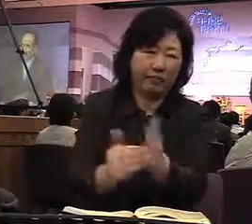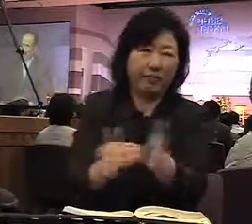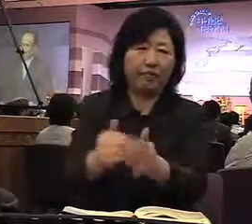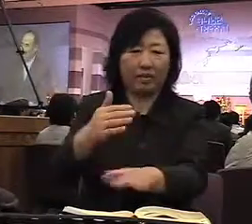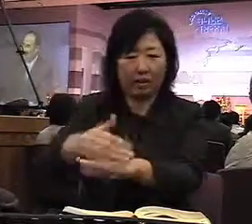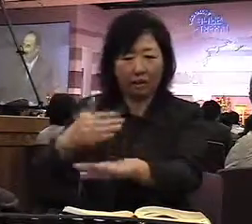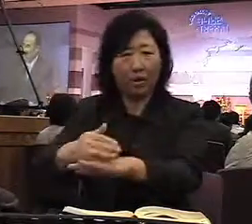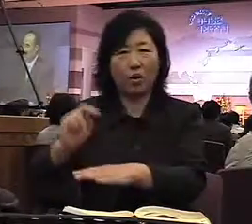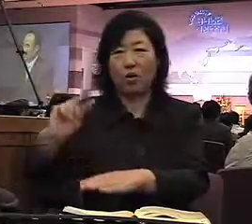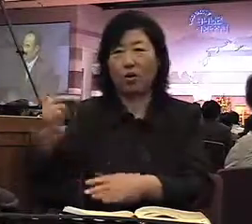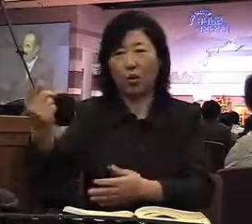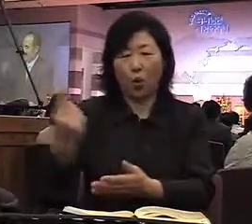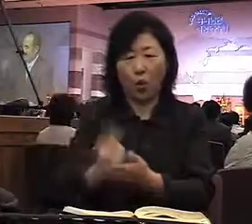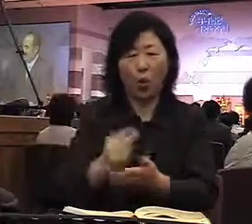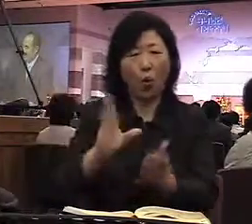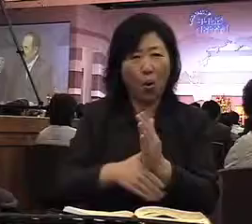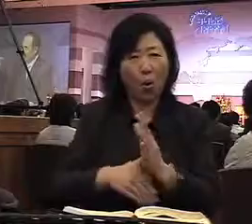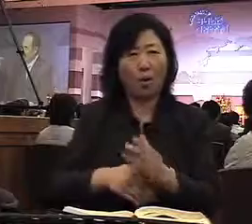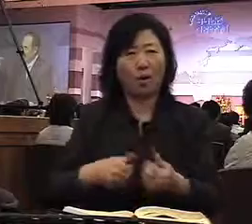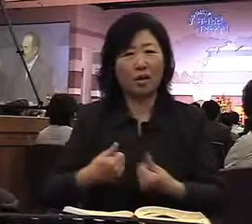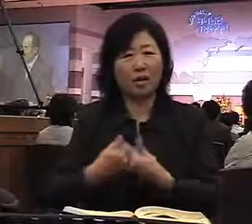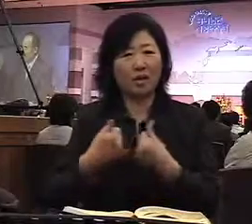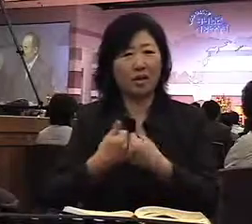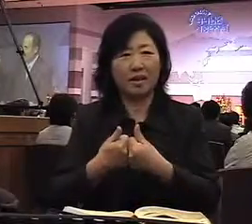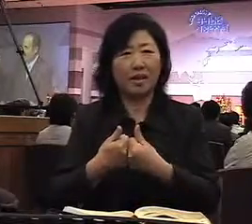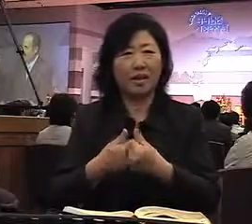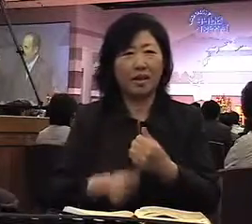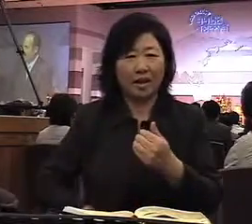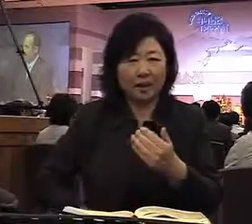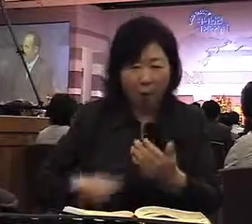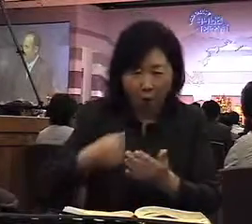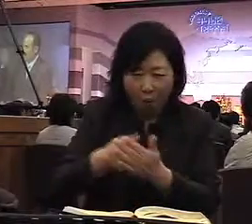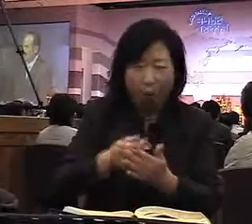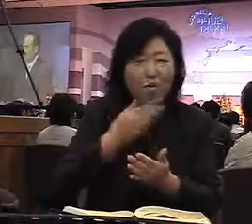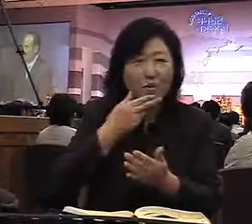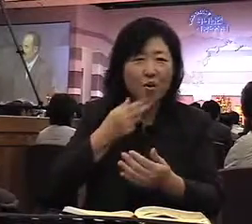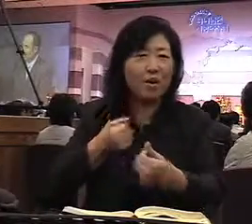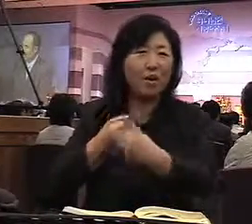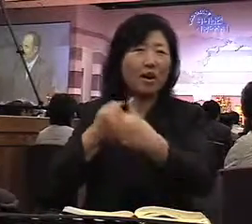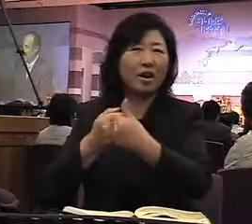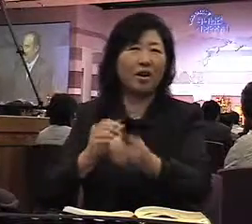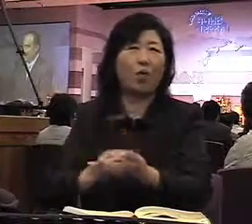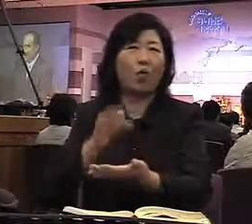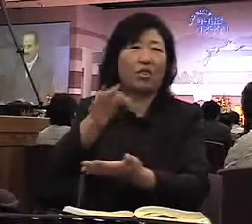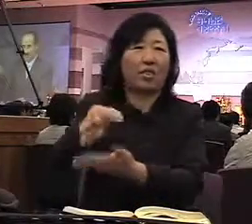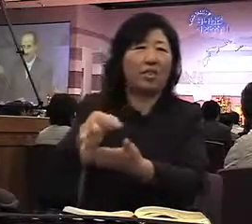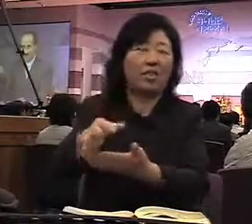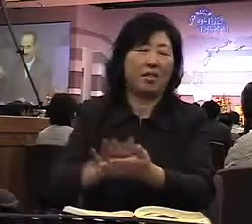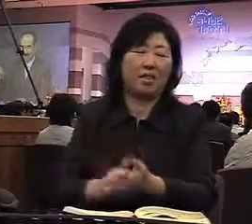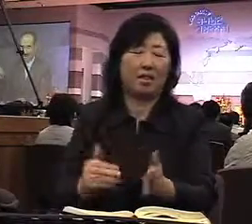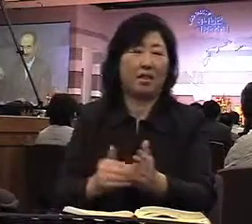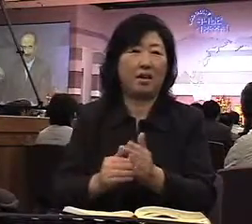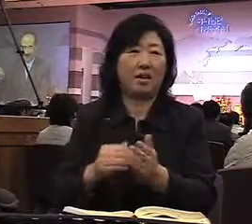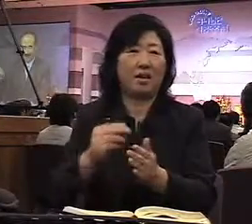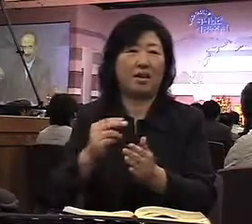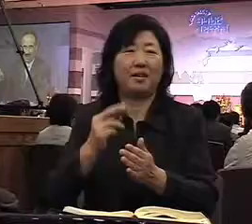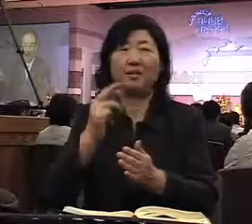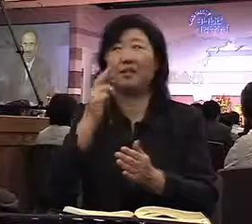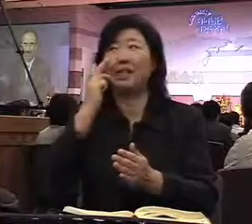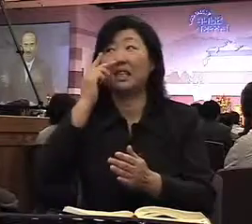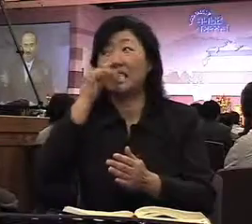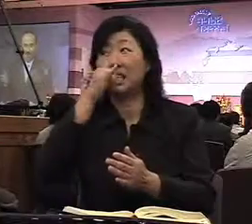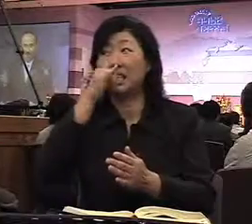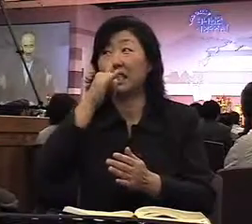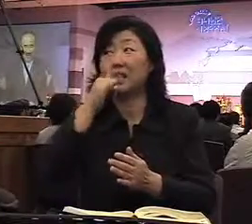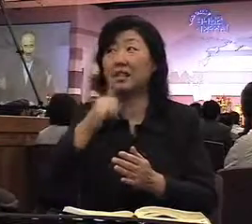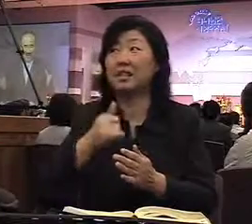때요 비참하더라고요. 내가 싸울 용기가 없어서 안 싸웠느냐, 왜 돈까지 다 지불했느냐. 그렇죠? 미국에서는 어림도 없는 얘기죠.